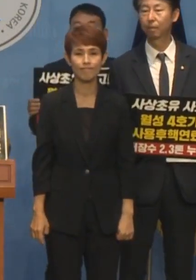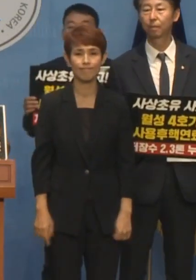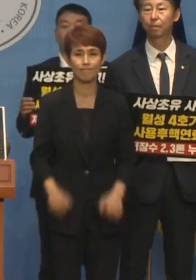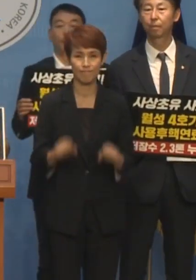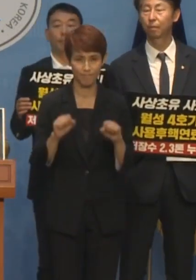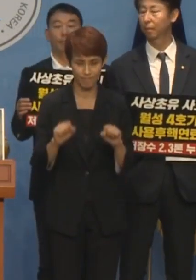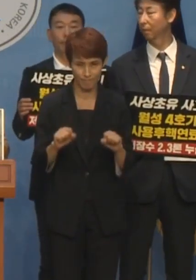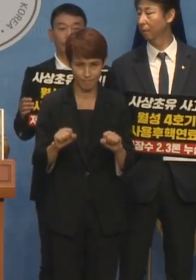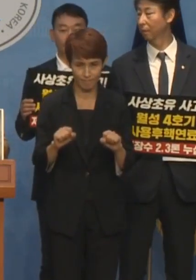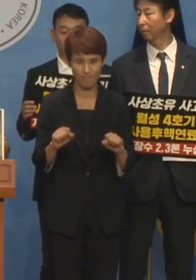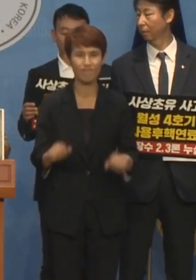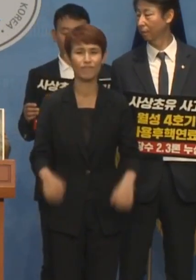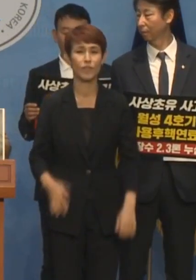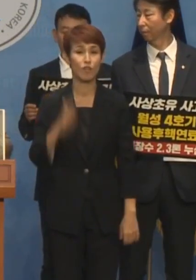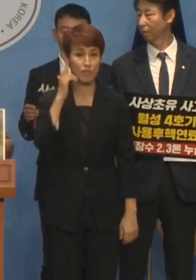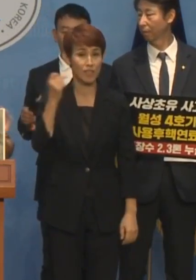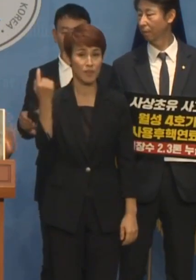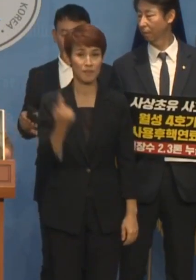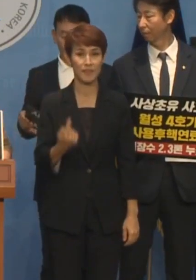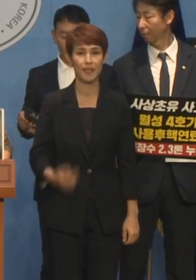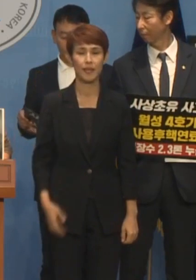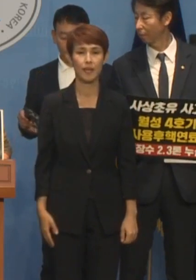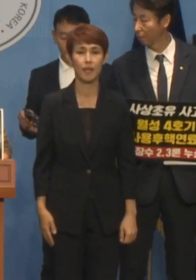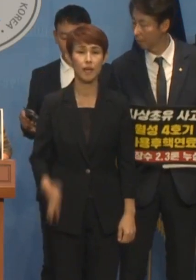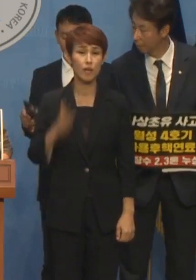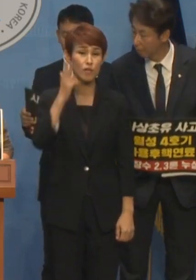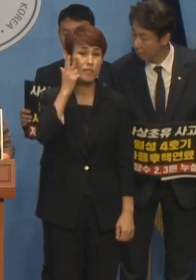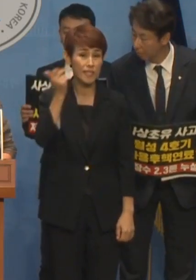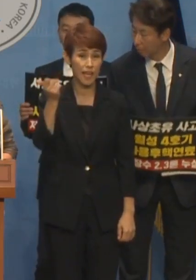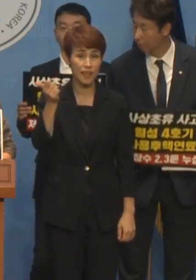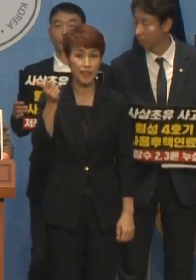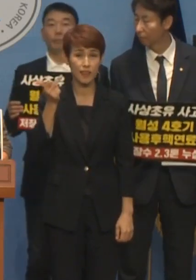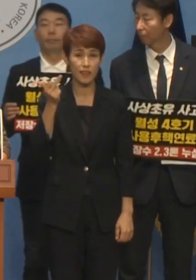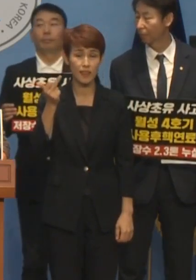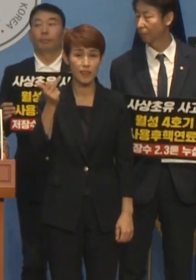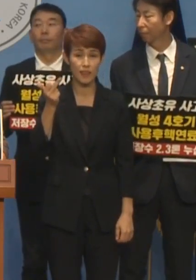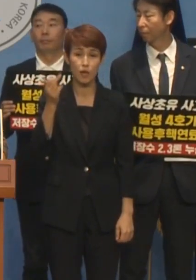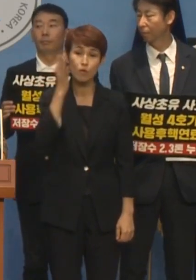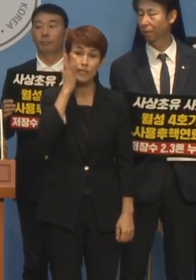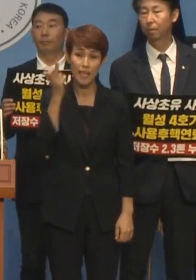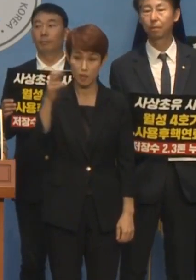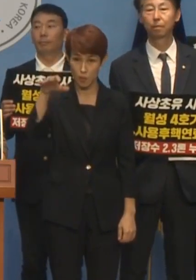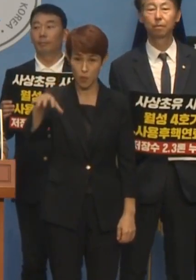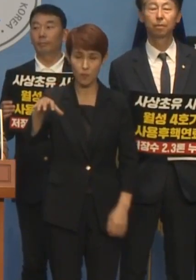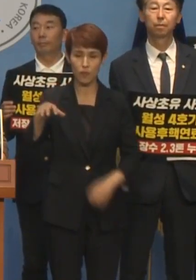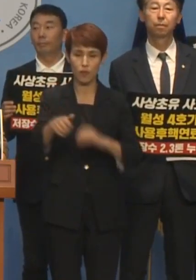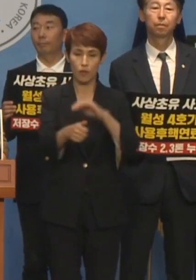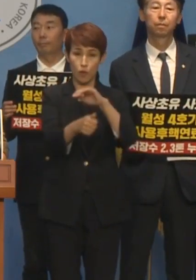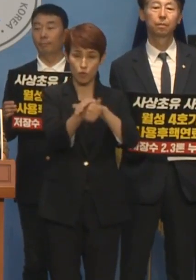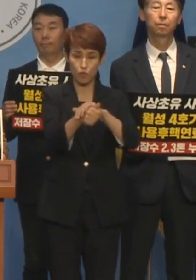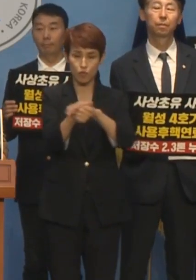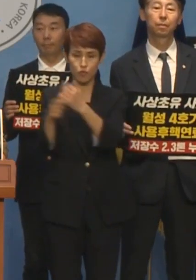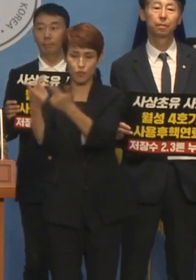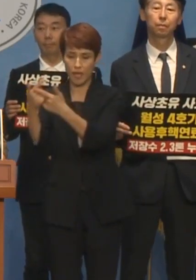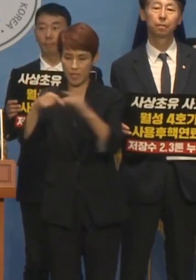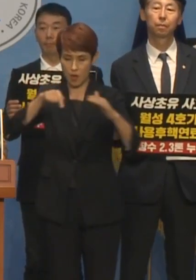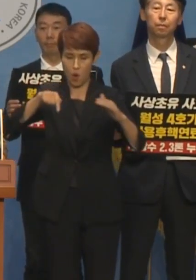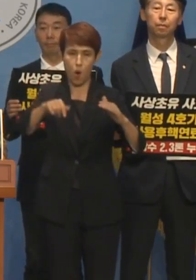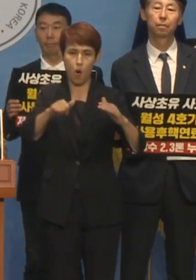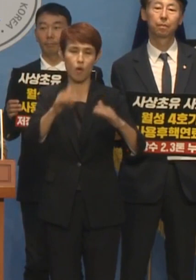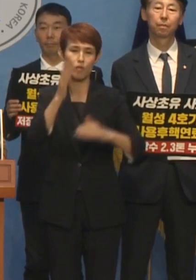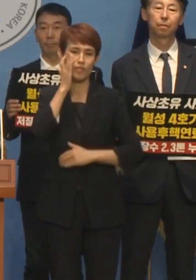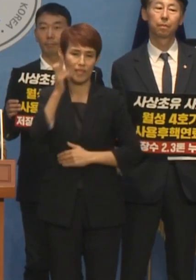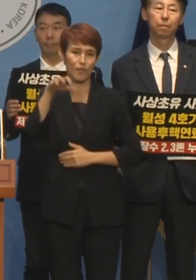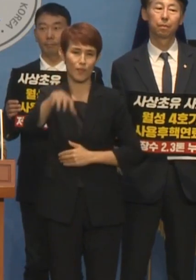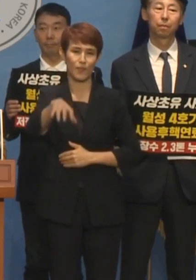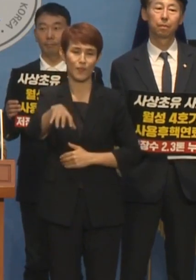안녕하십니까. 울산에서 왔습니다. 울산은 그 경주하고 부산 사이에 있는 도시이고요. 110만 이상이 사는